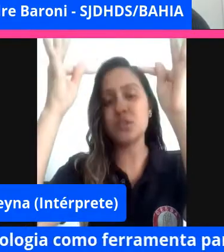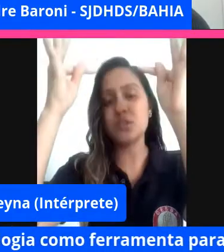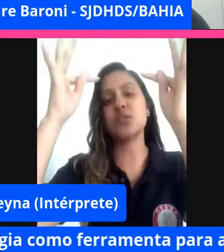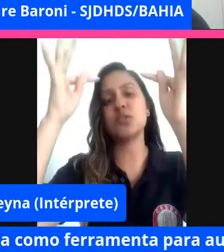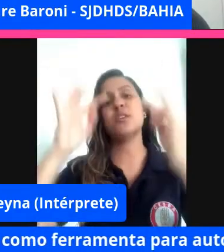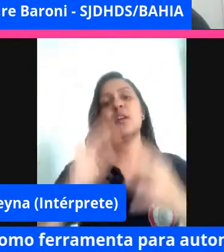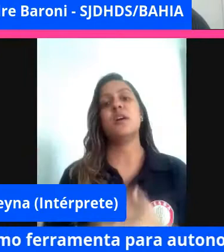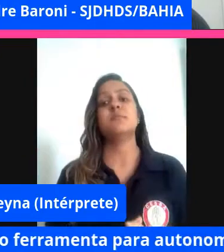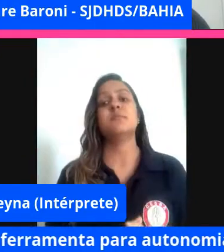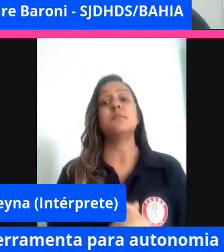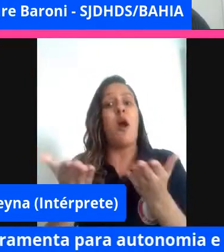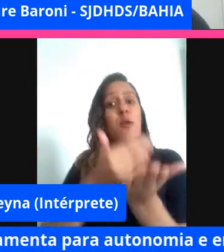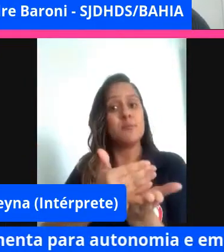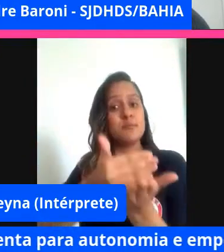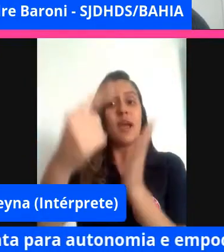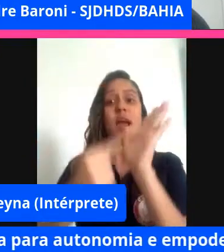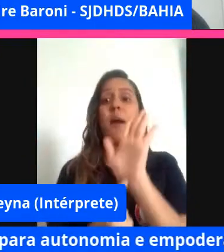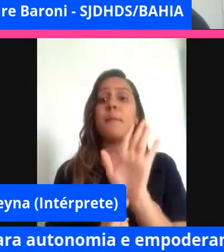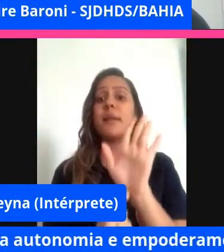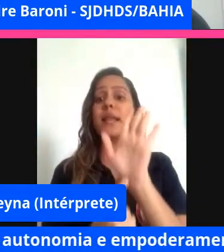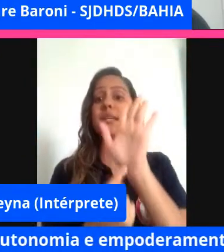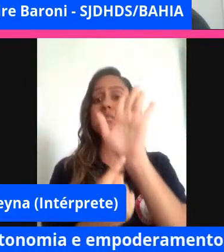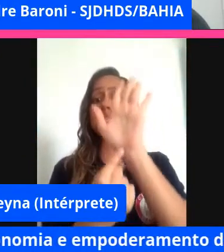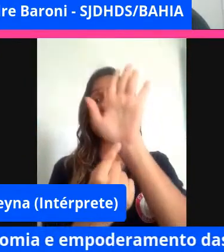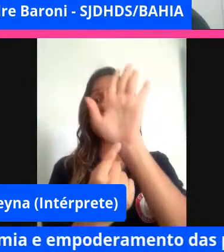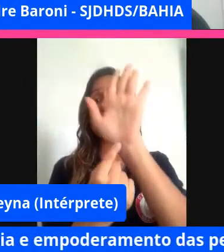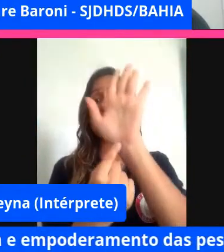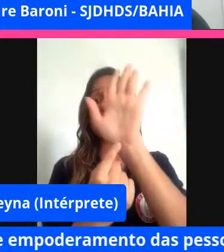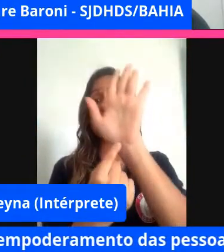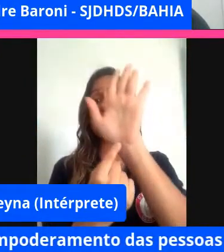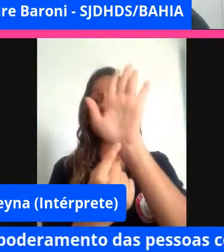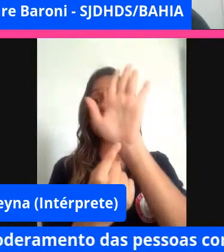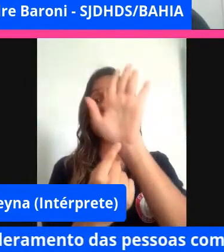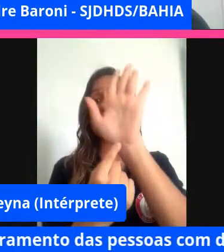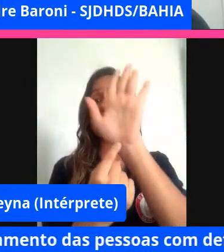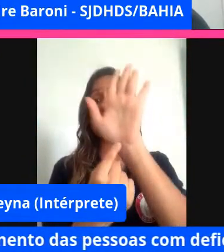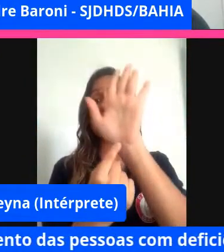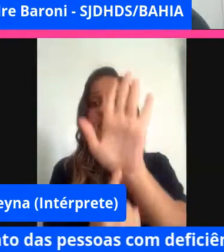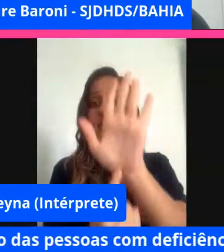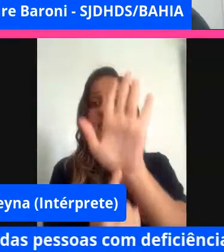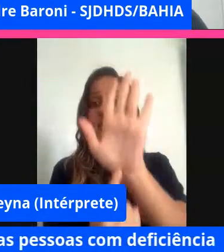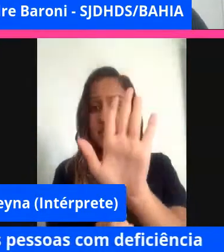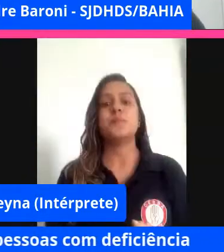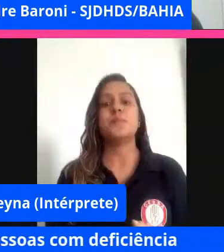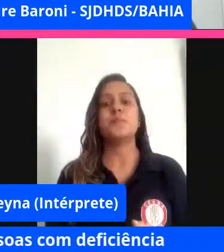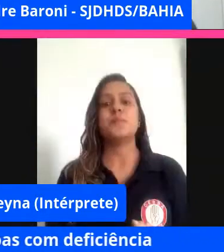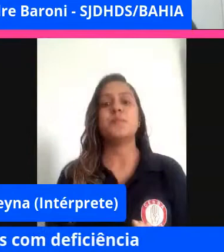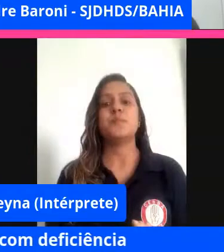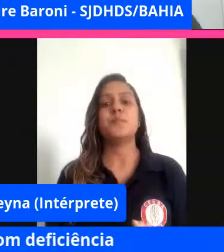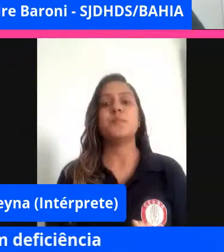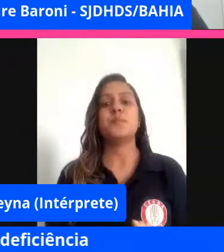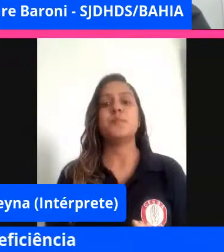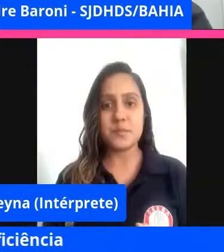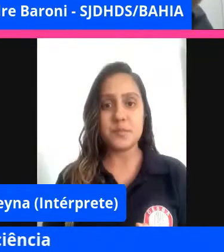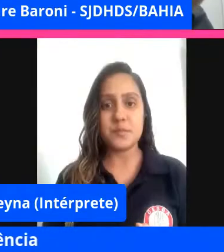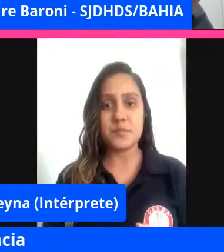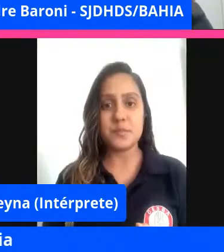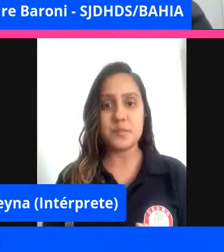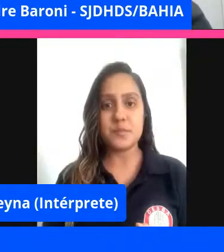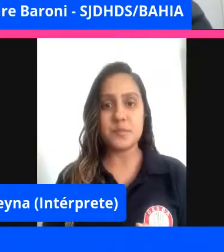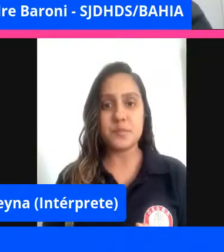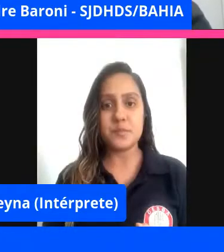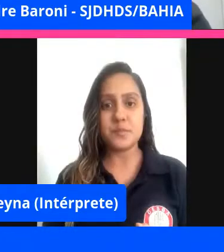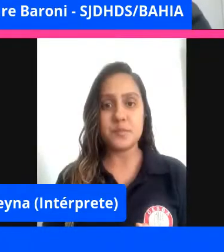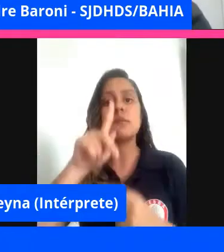tivéssemos, ou pelo menos reduzir a probabilidade de ter problemas técnicos. A fala de Thaís vai estar sendo apresentada através